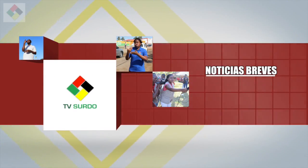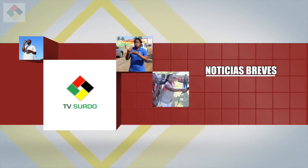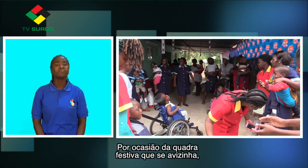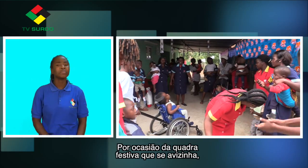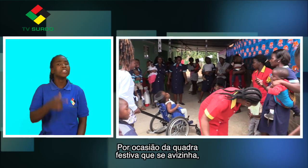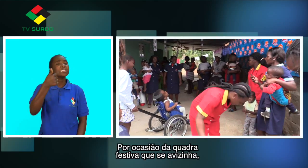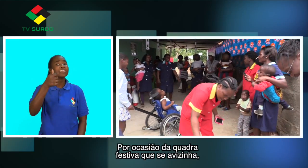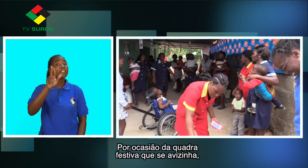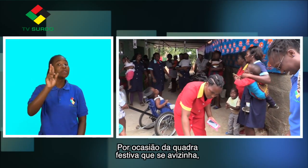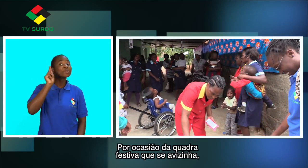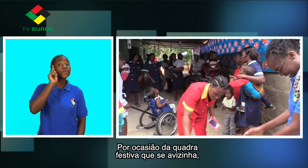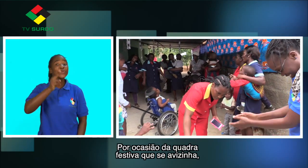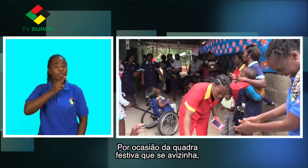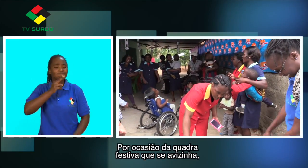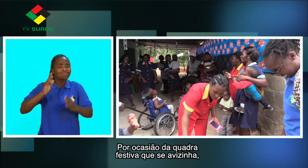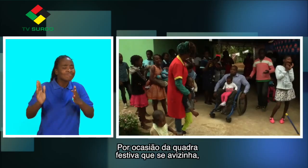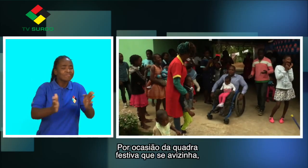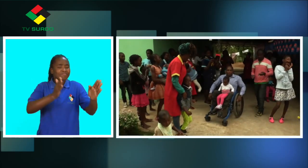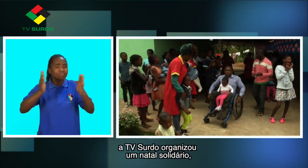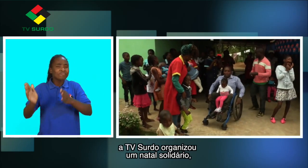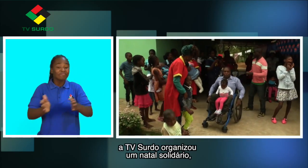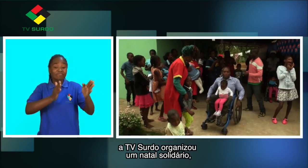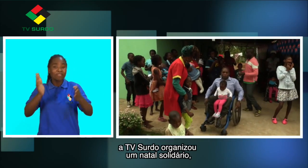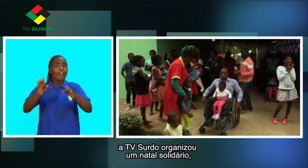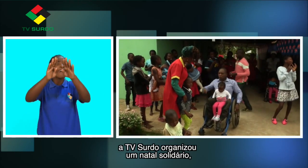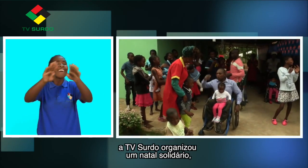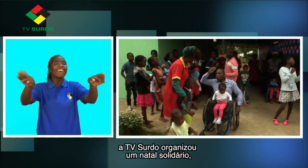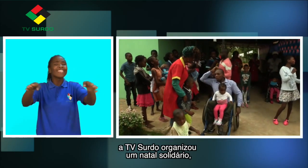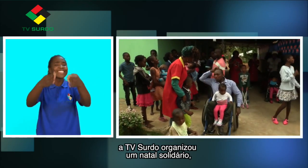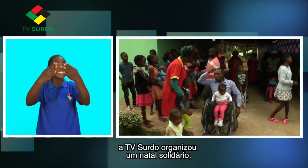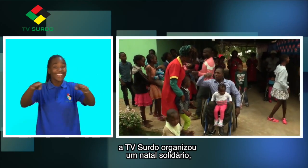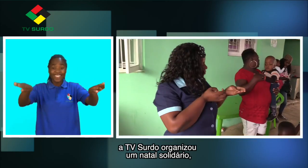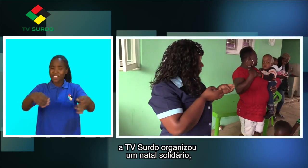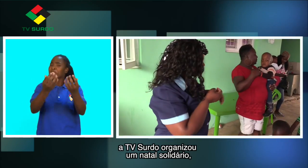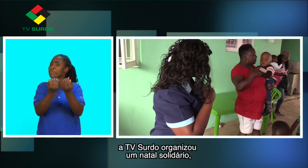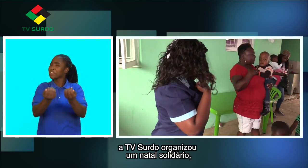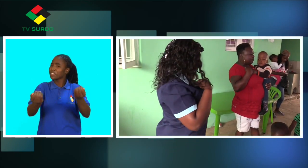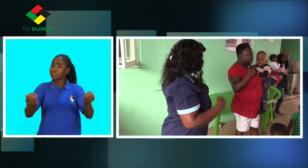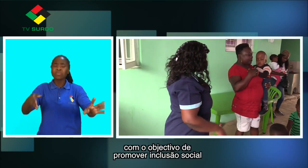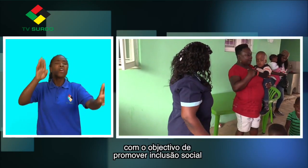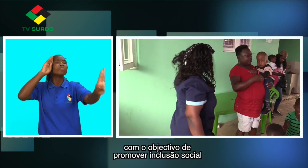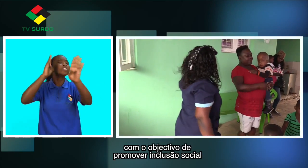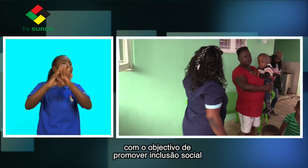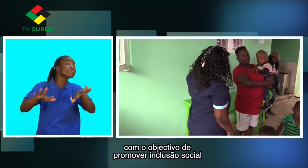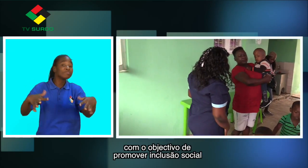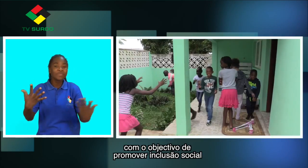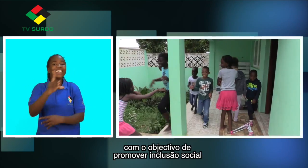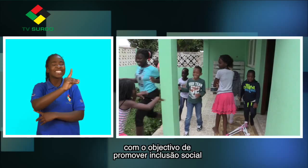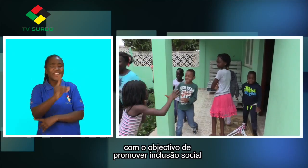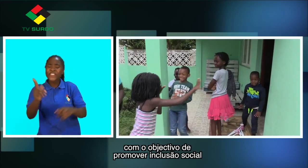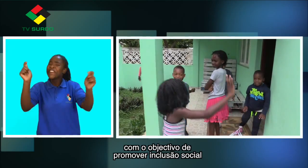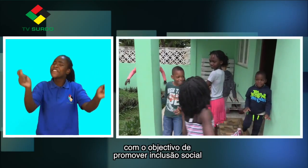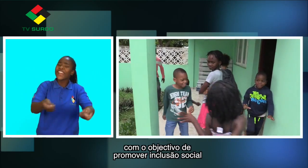Por ocasião da quadra festiva que se avizinha, a TV Surdo organizou um Natal Solidário, com o objetivo